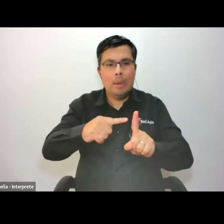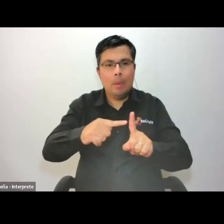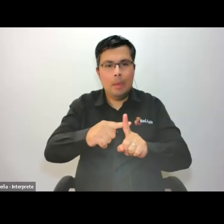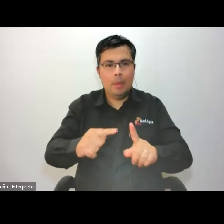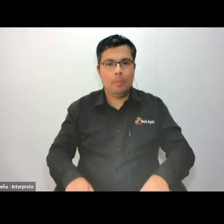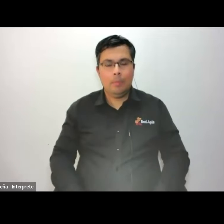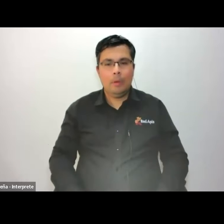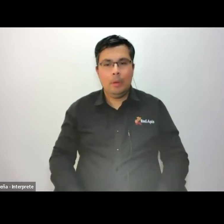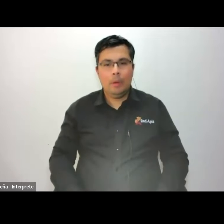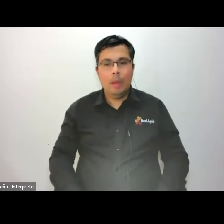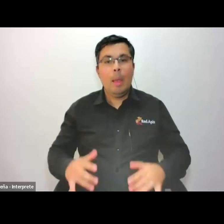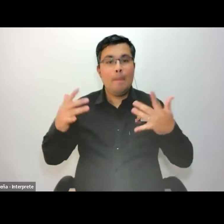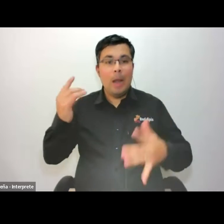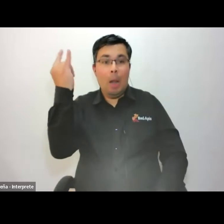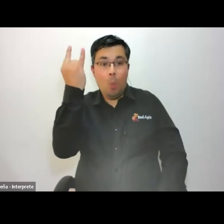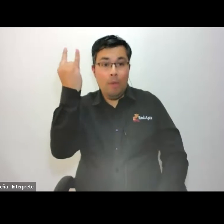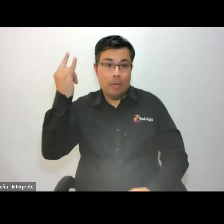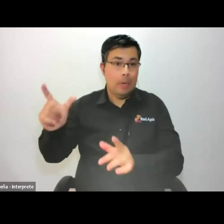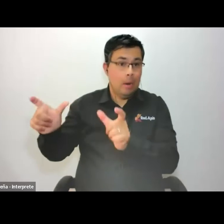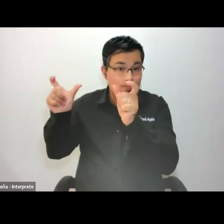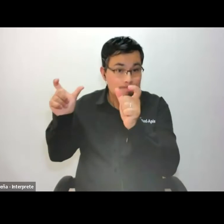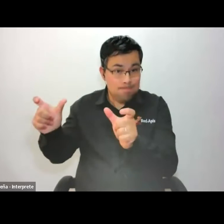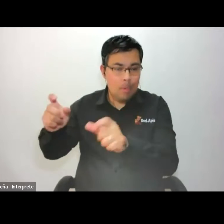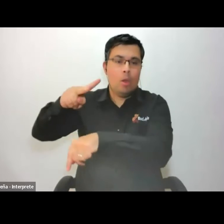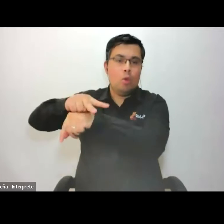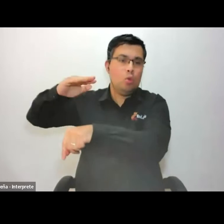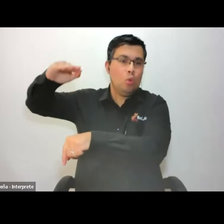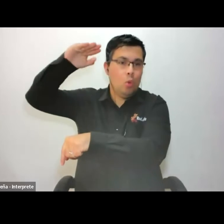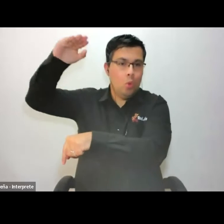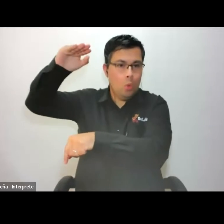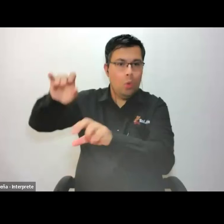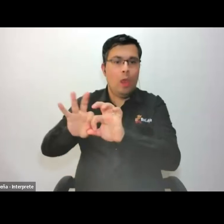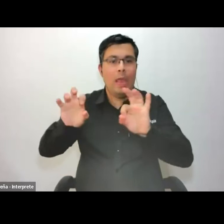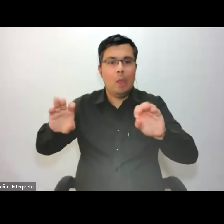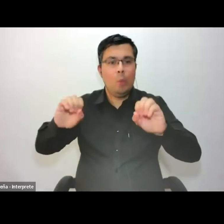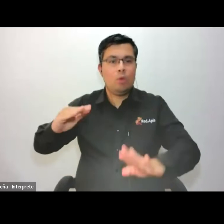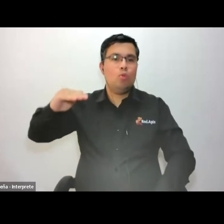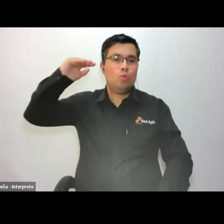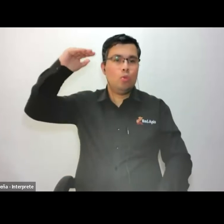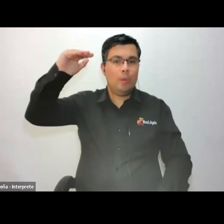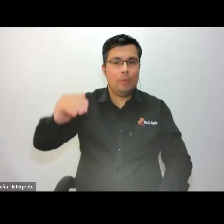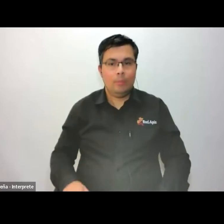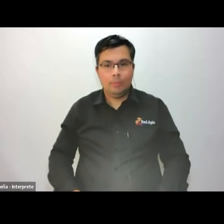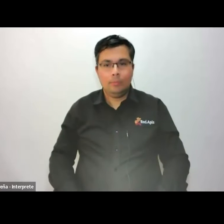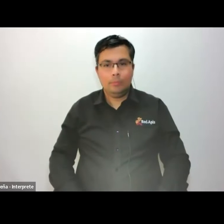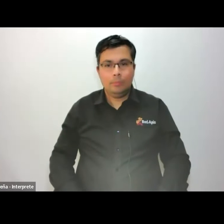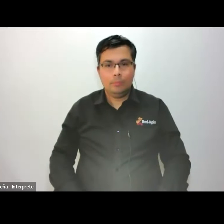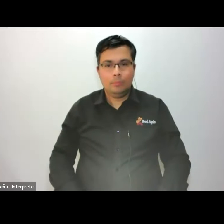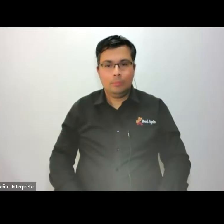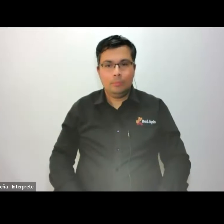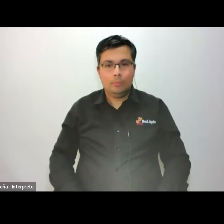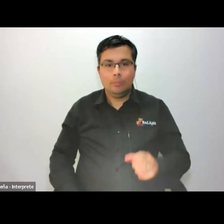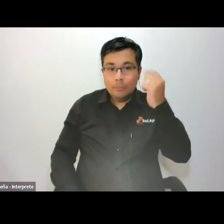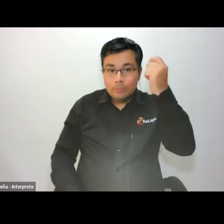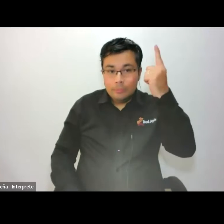Superior. Suelen confundirnos, pero si es Superintendencia de Educación sin segundo apellido, llegamos hasta educación media, parvularia, básica y